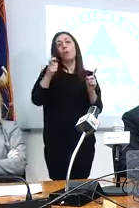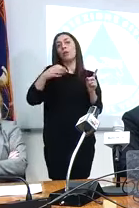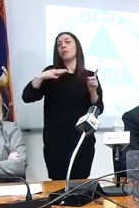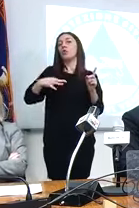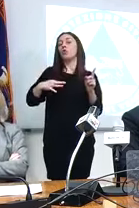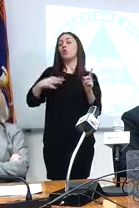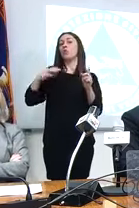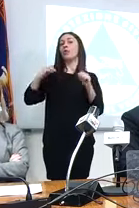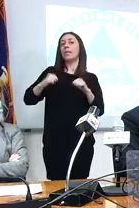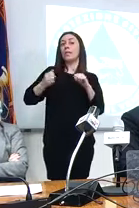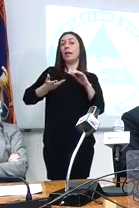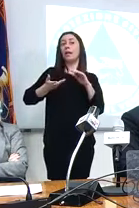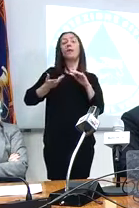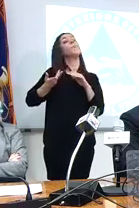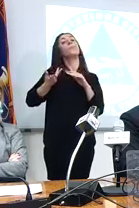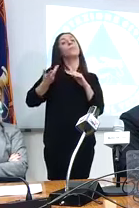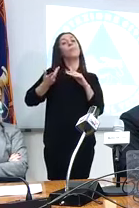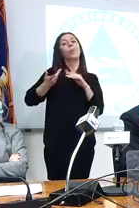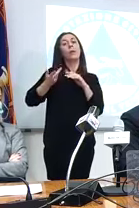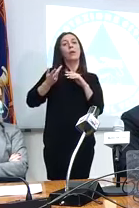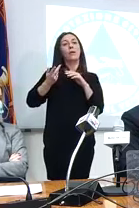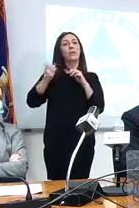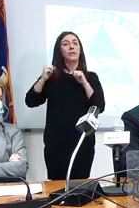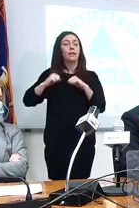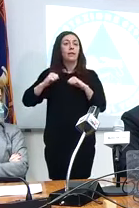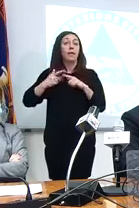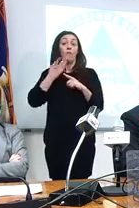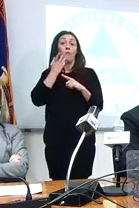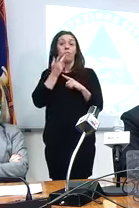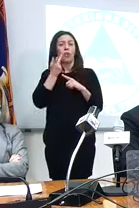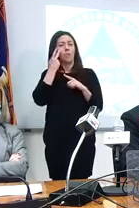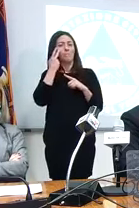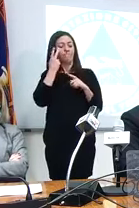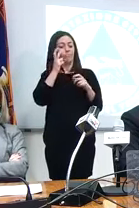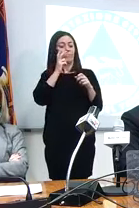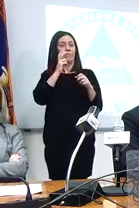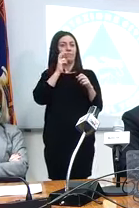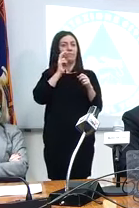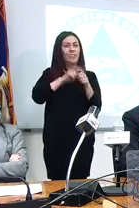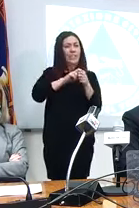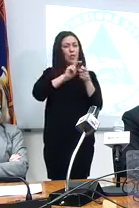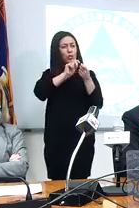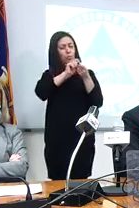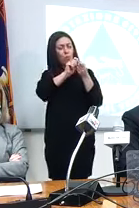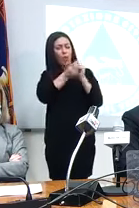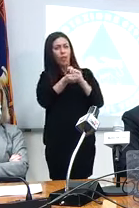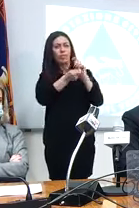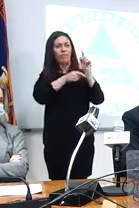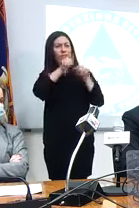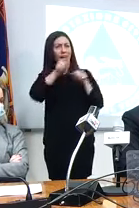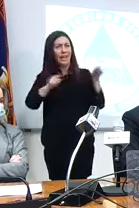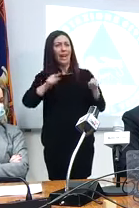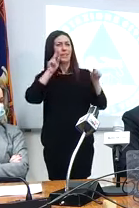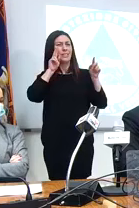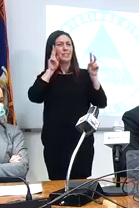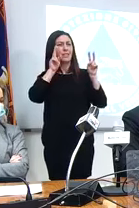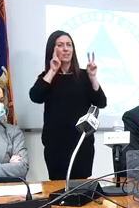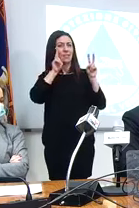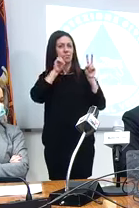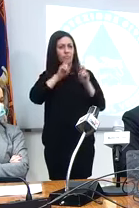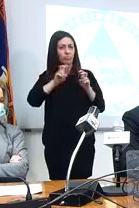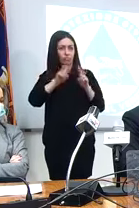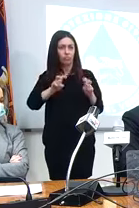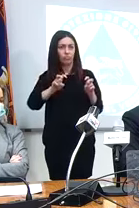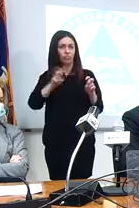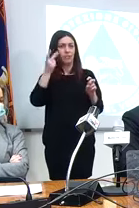sulle varianti, sull'isolarle, su correlarle ai sintomi e cercare di inquadrare le curve di